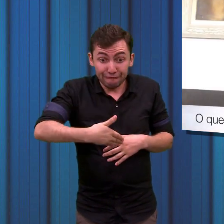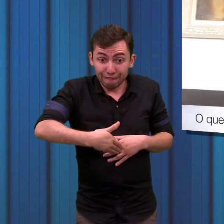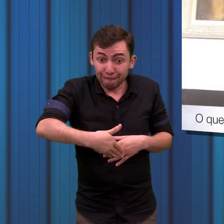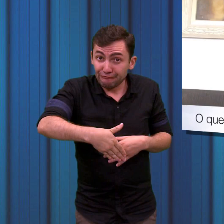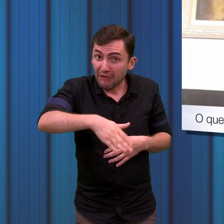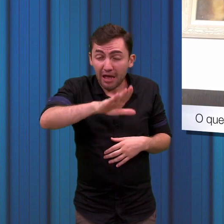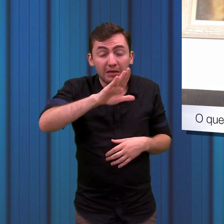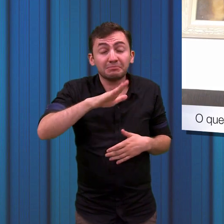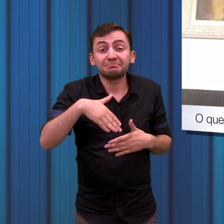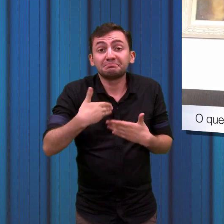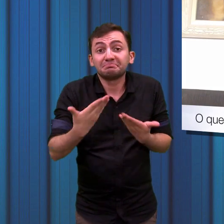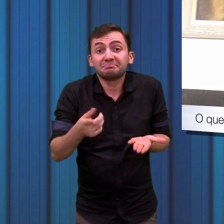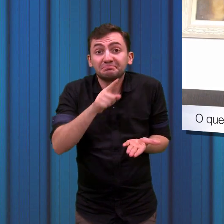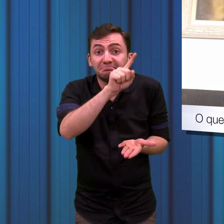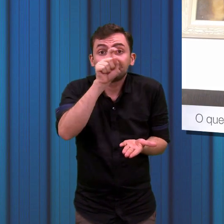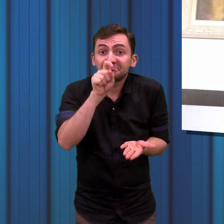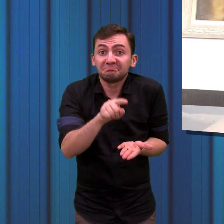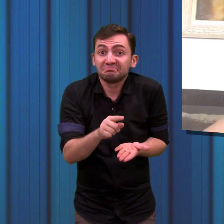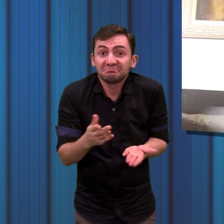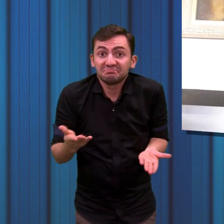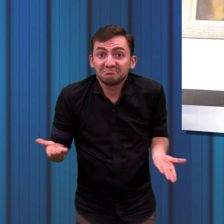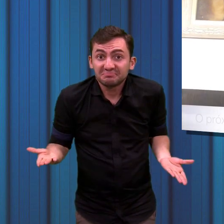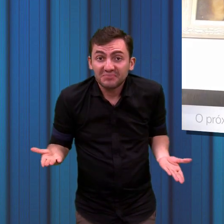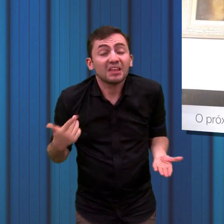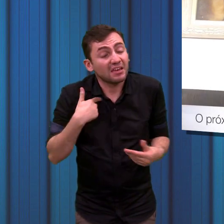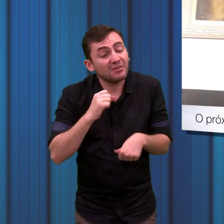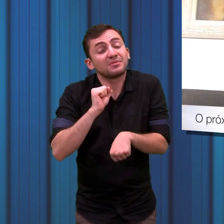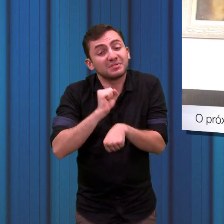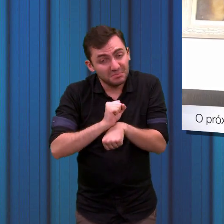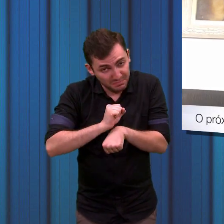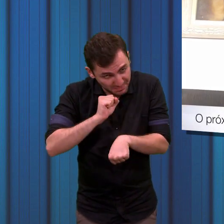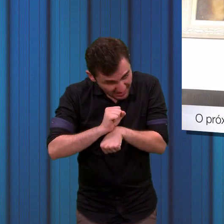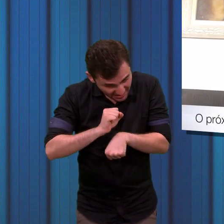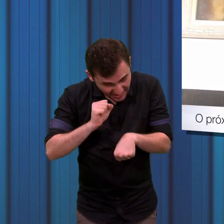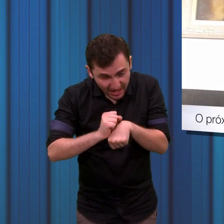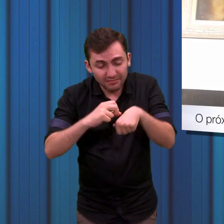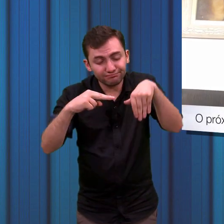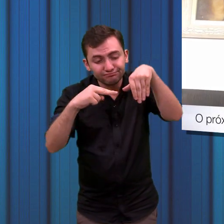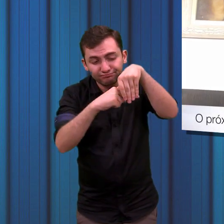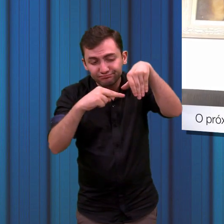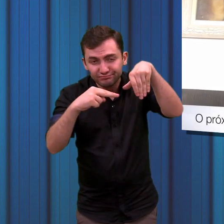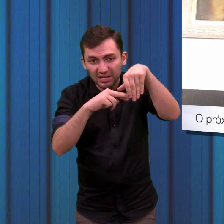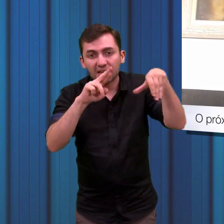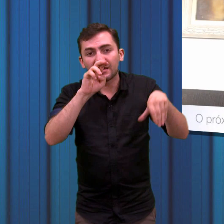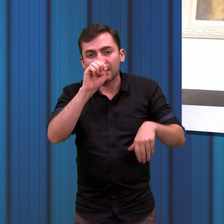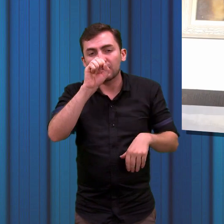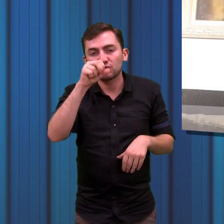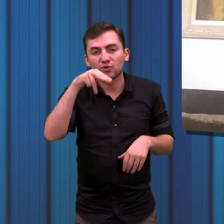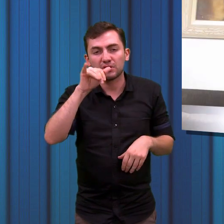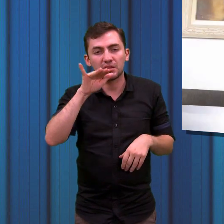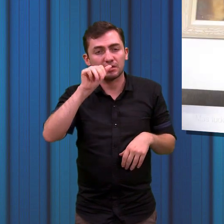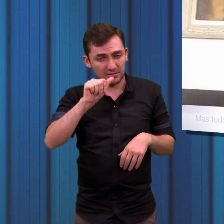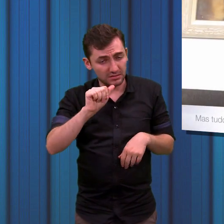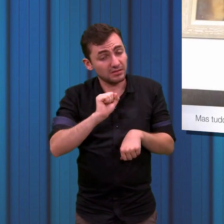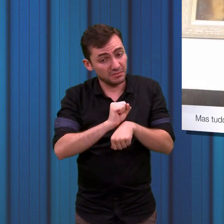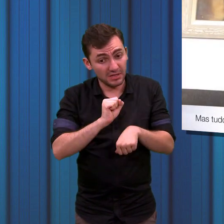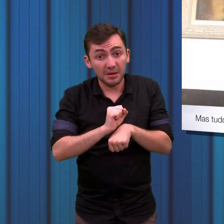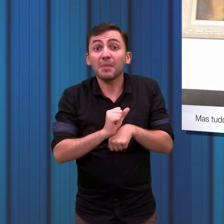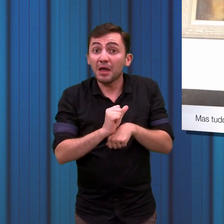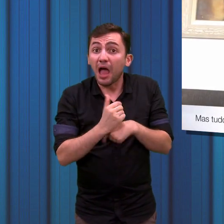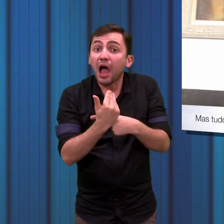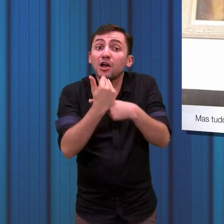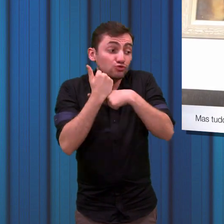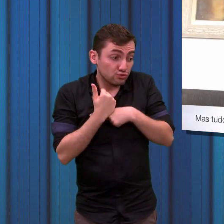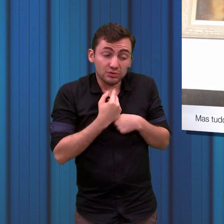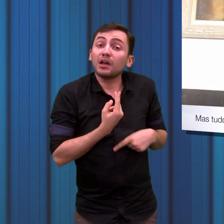vinha pela frente, eu não sabia. O próximo passo foi esperar a ressonância magnética. Tudo isso ajudou